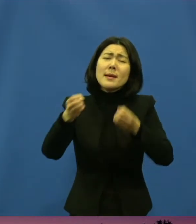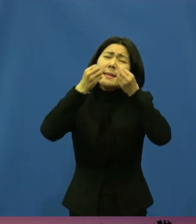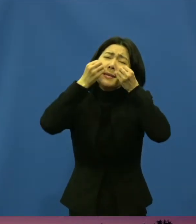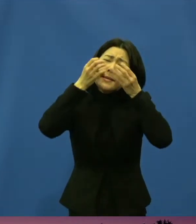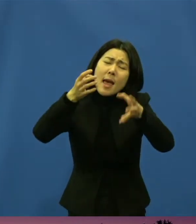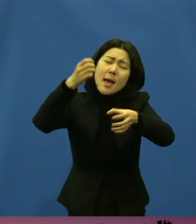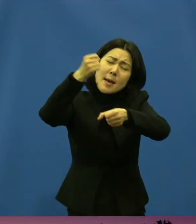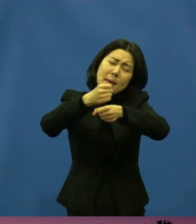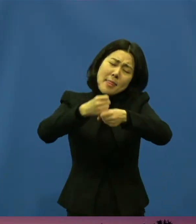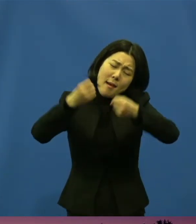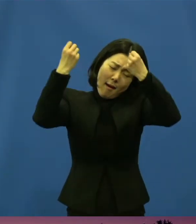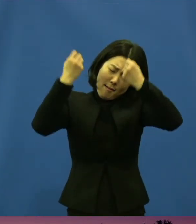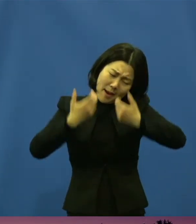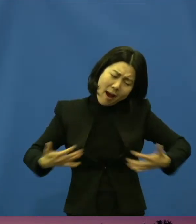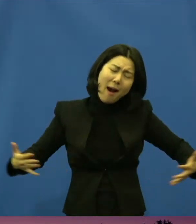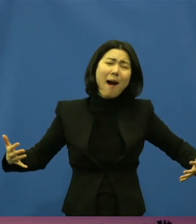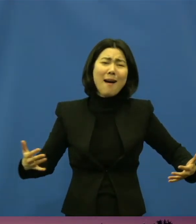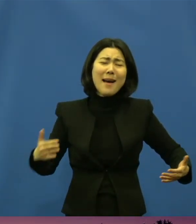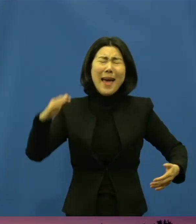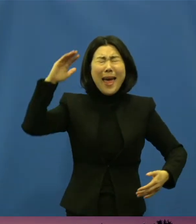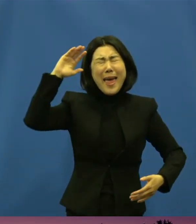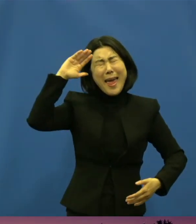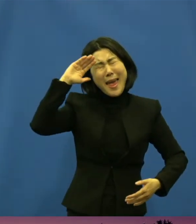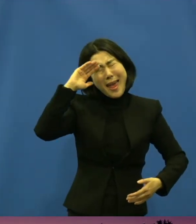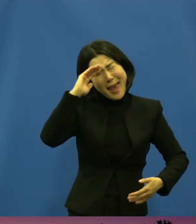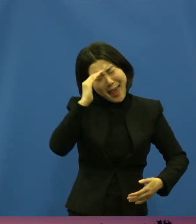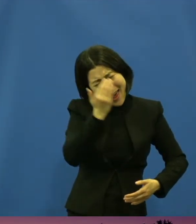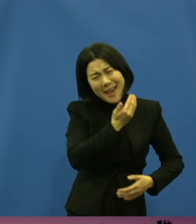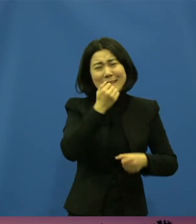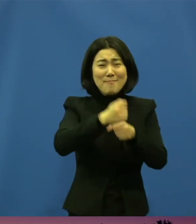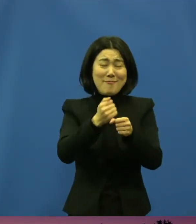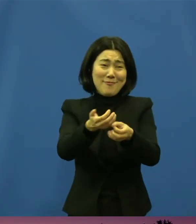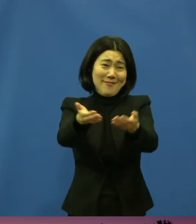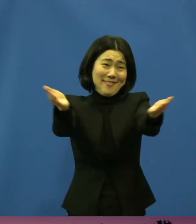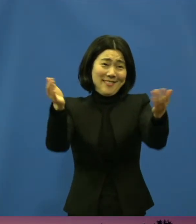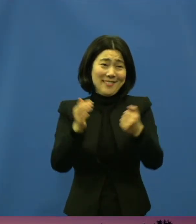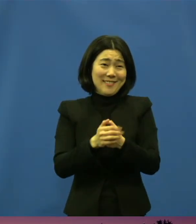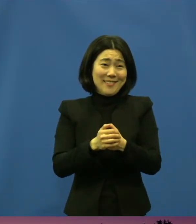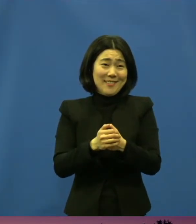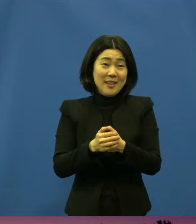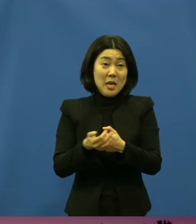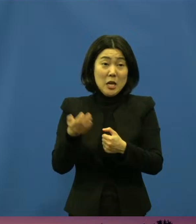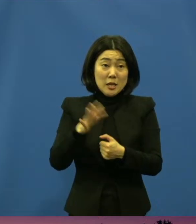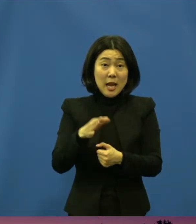다시 세상을 향하면 그 죄의 오염 안으로 우리가 들어가는 거예요.